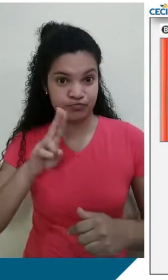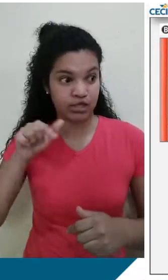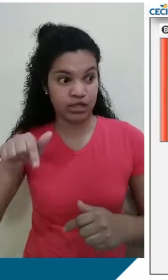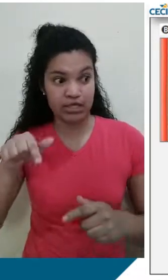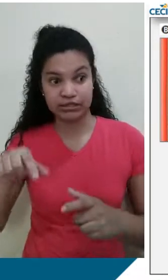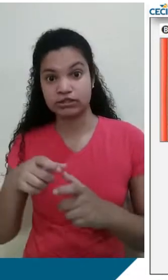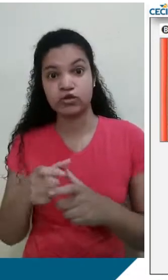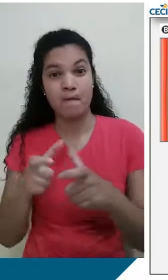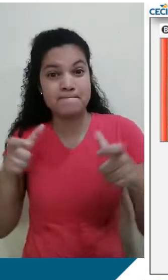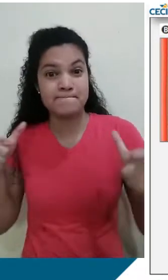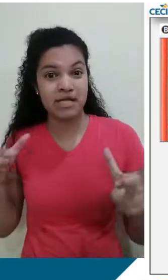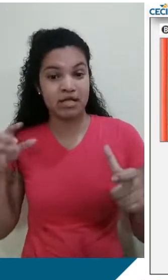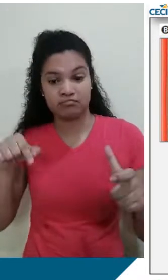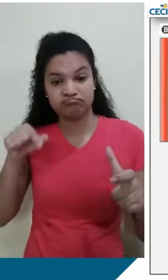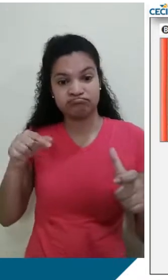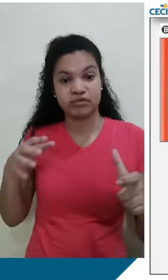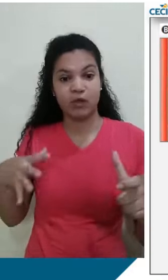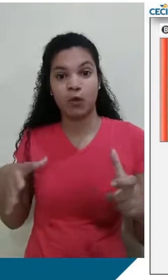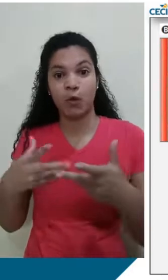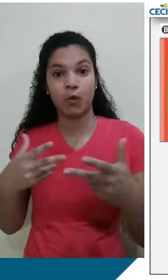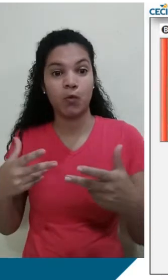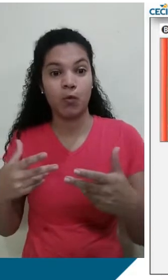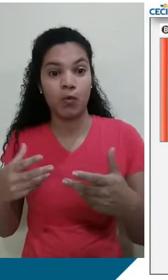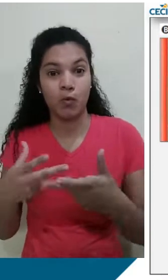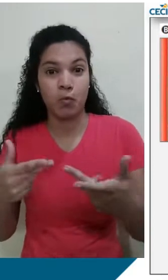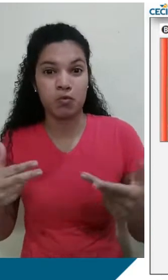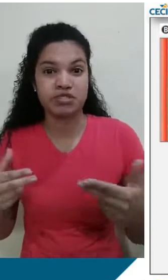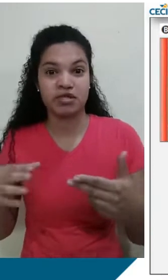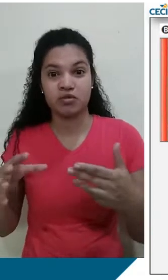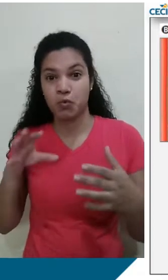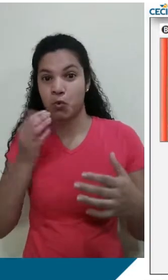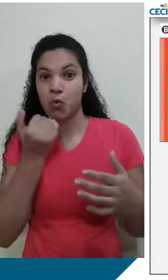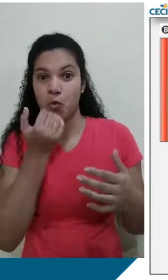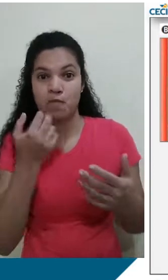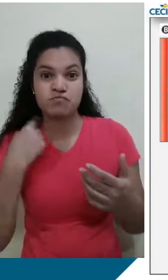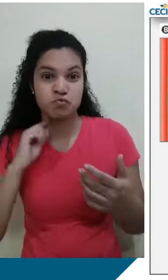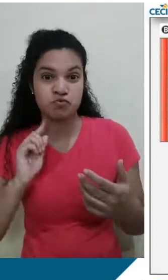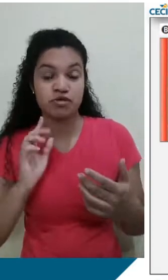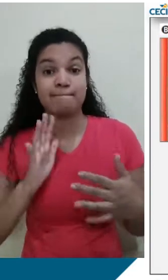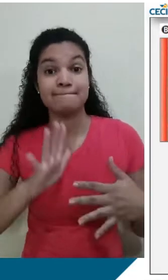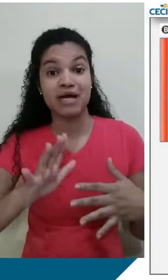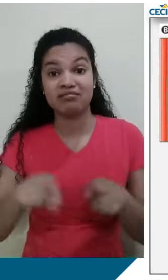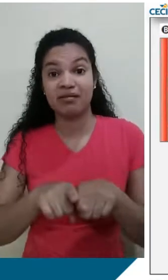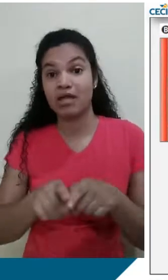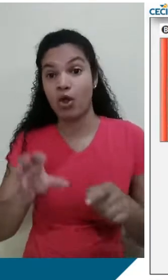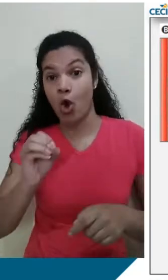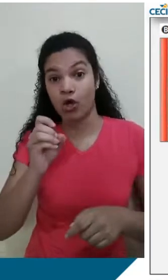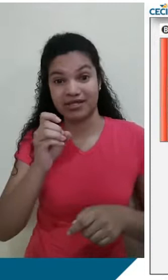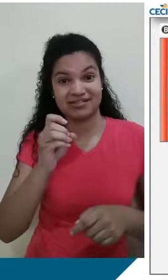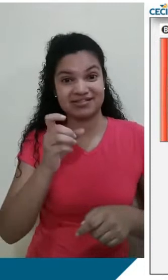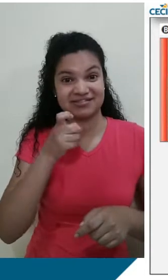se alimentam dessa matéria orgânica. E isso implica tanto na diminuição do oxigênio disponível no